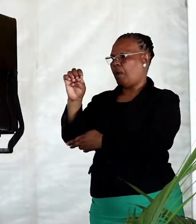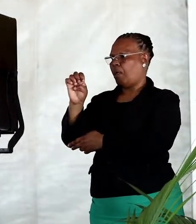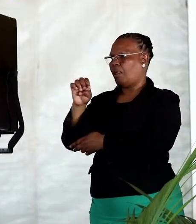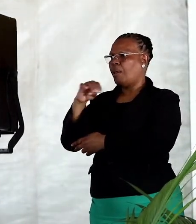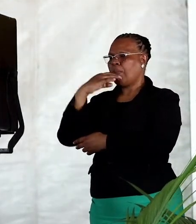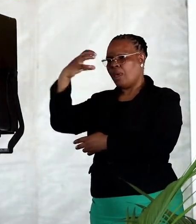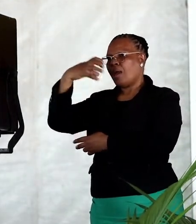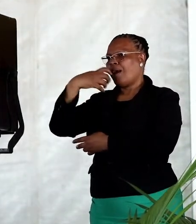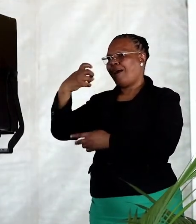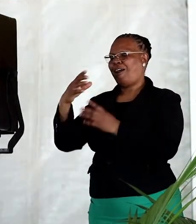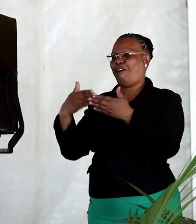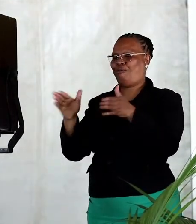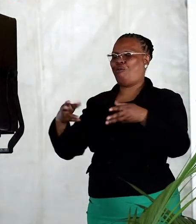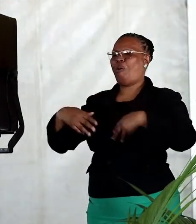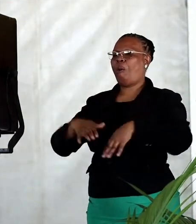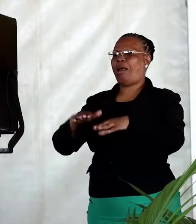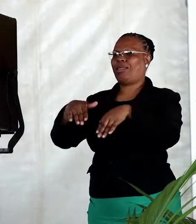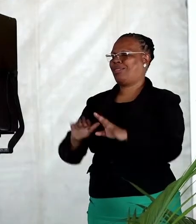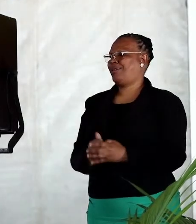Avulwandle.